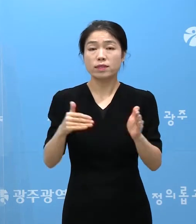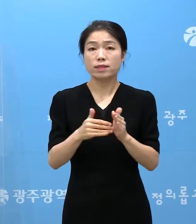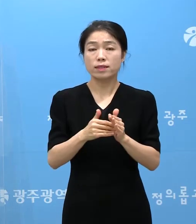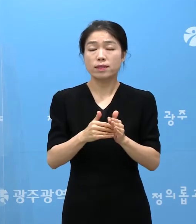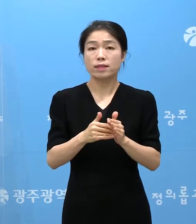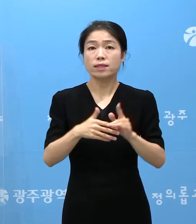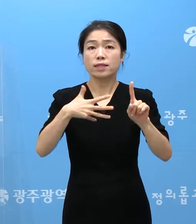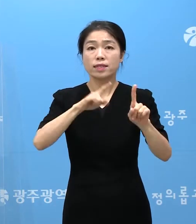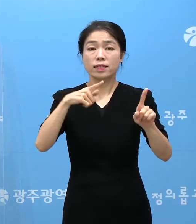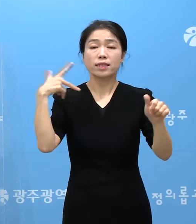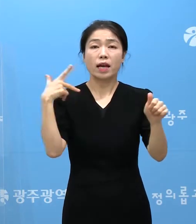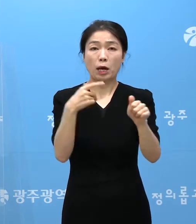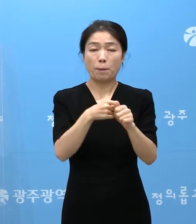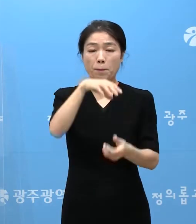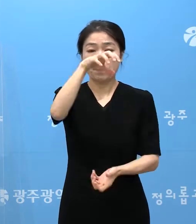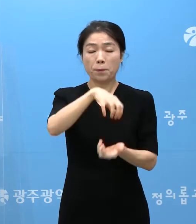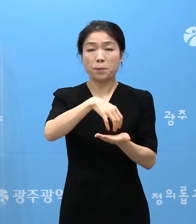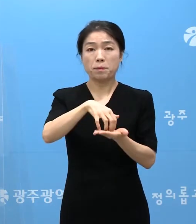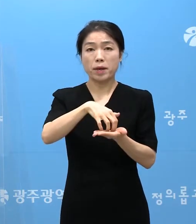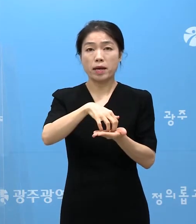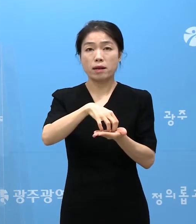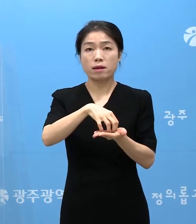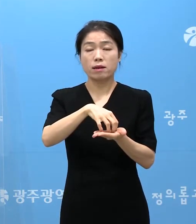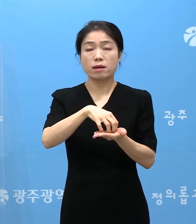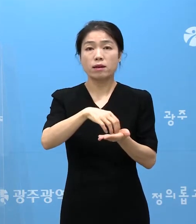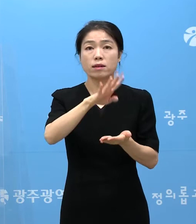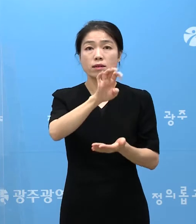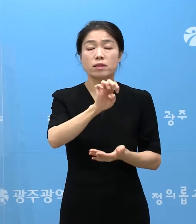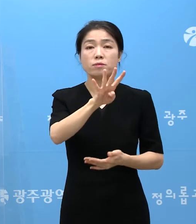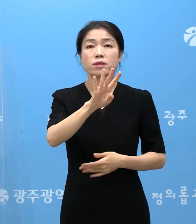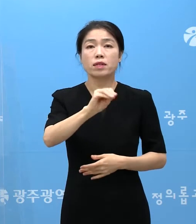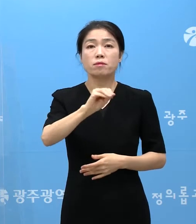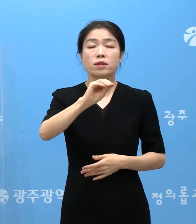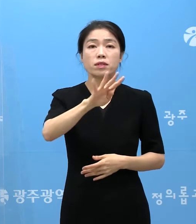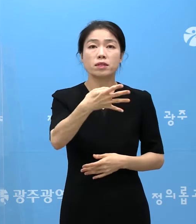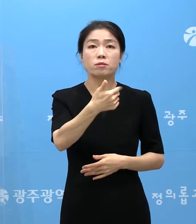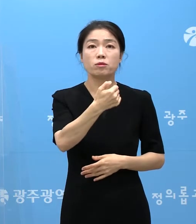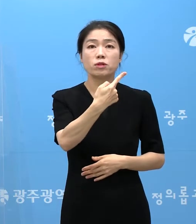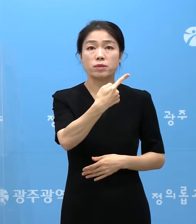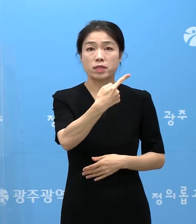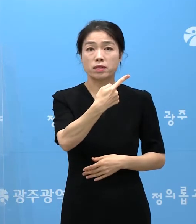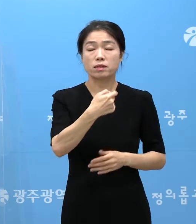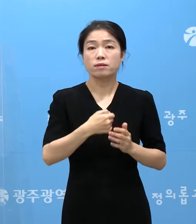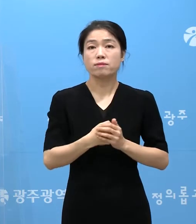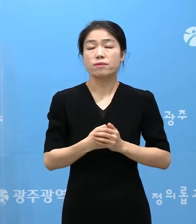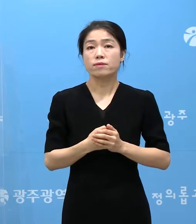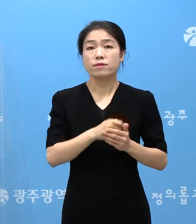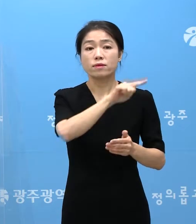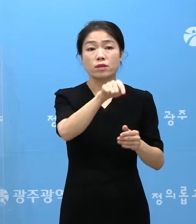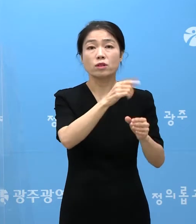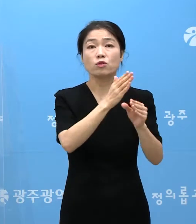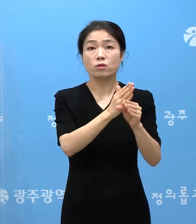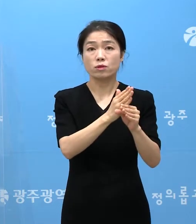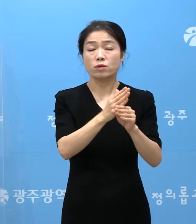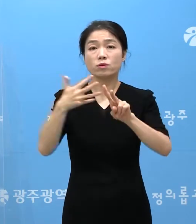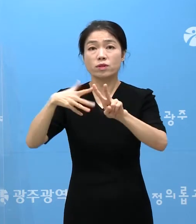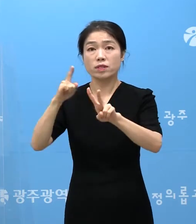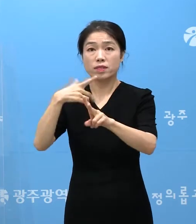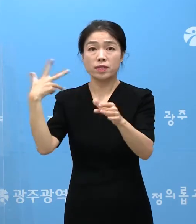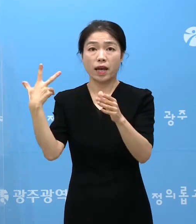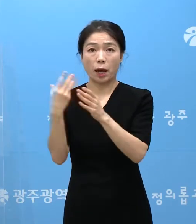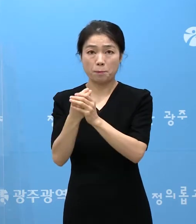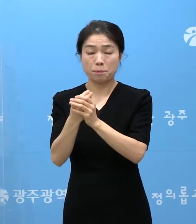시간까지 1차 누적 접종 인원은 44만 451명입니다. 그중에서